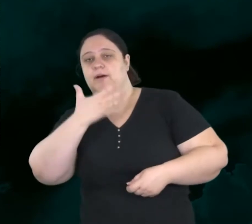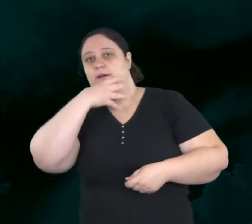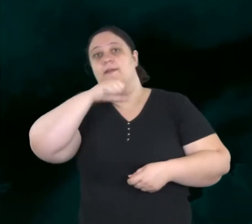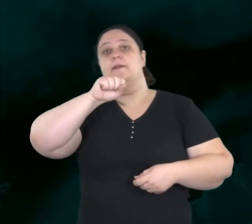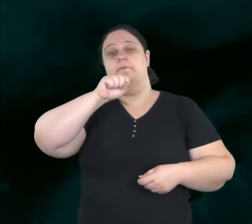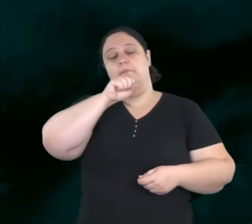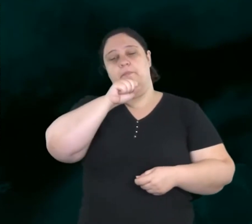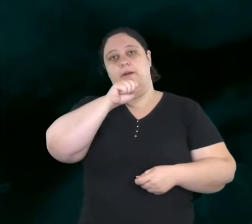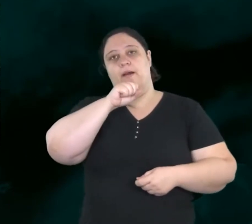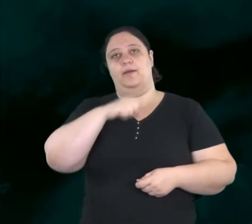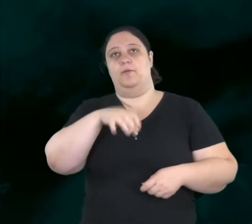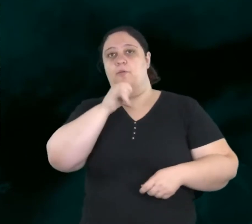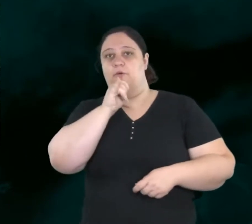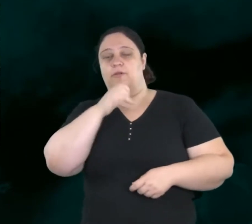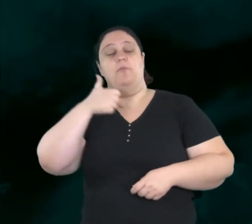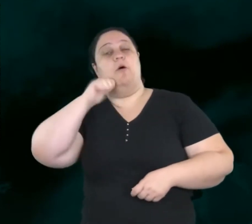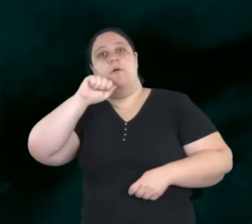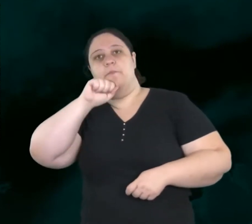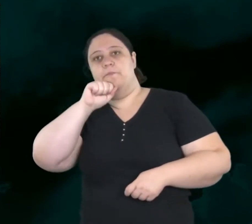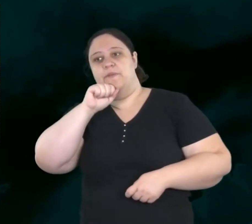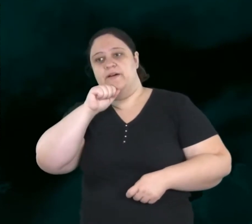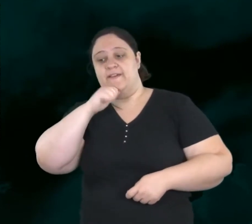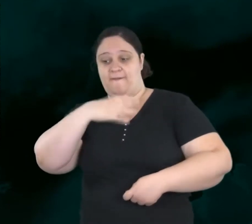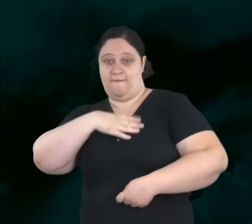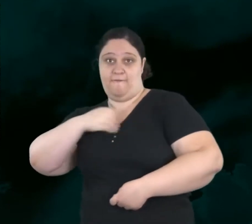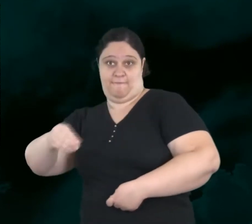né, cuida dos seus filhos